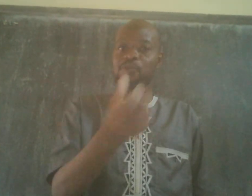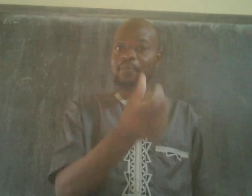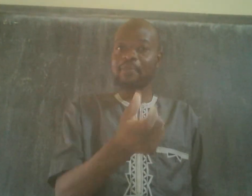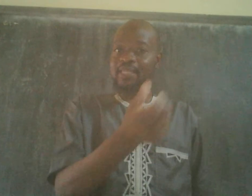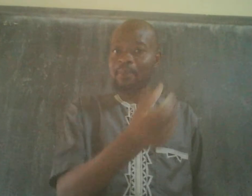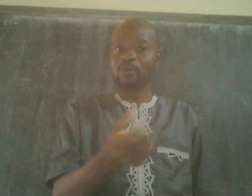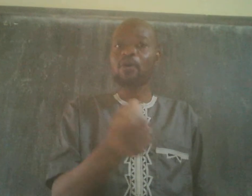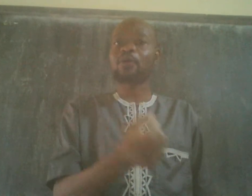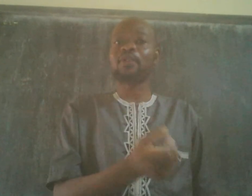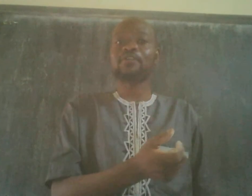chef, il n'aime pas quoi que l'enfant soit